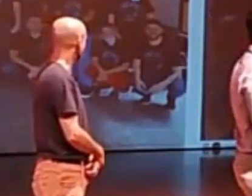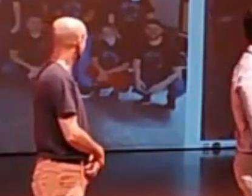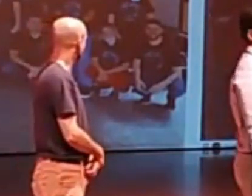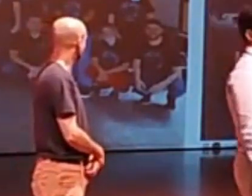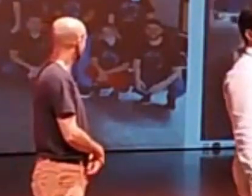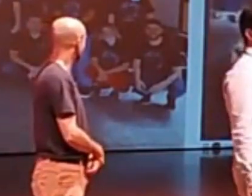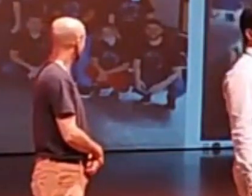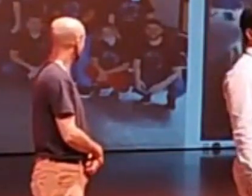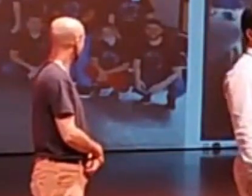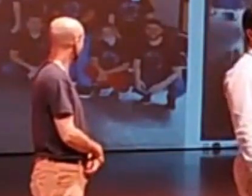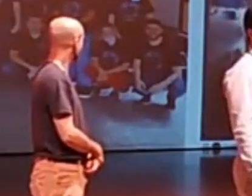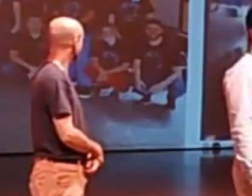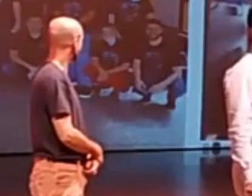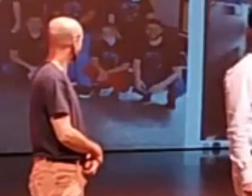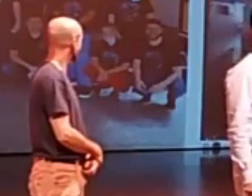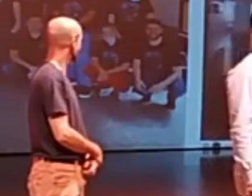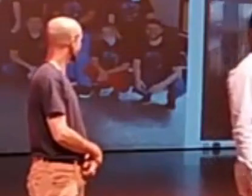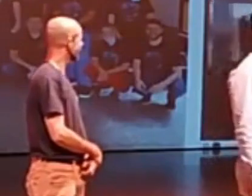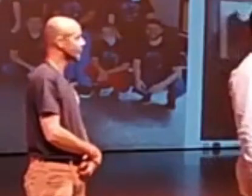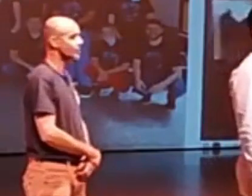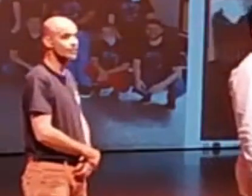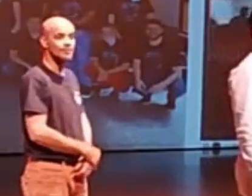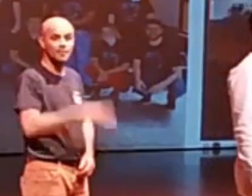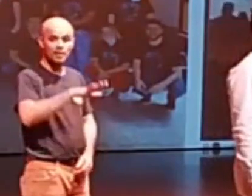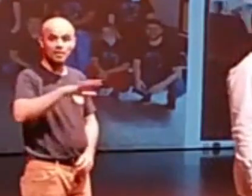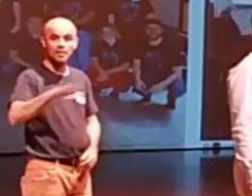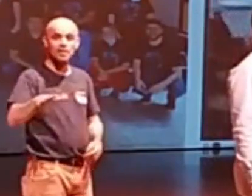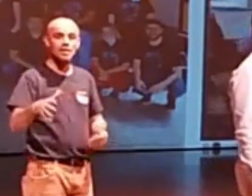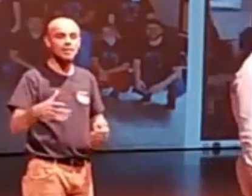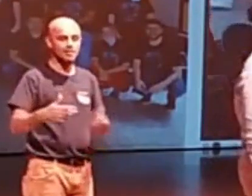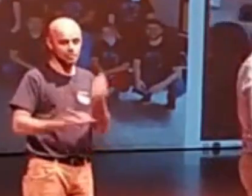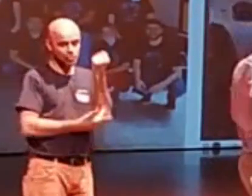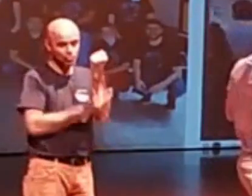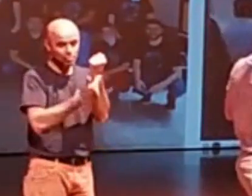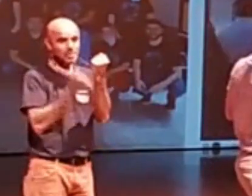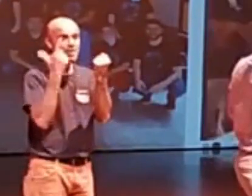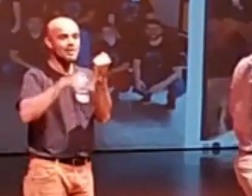Esse é o Blue. Toda criança que opera ganha esse bichinho no final.